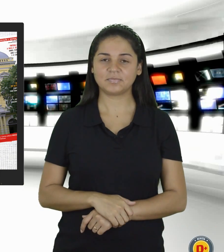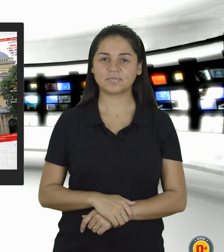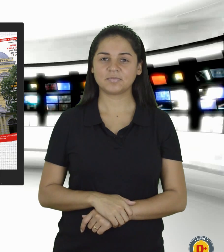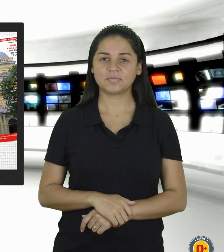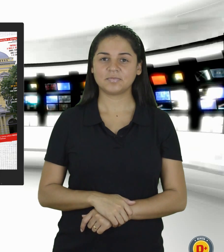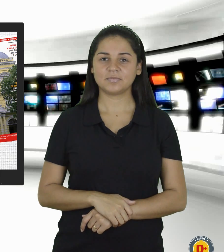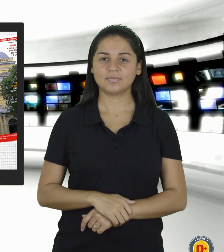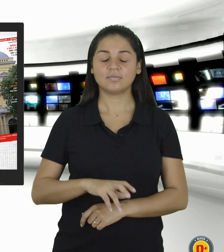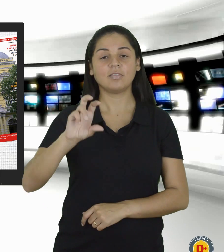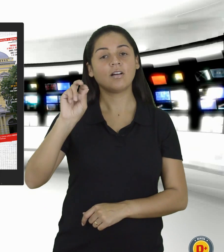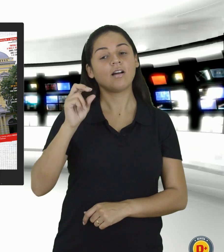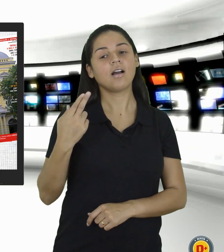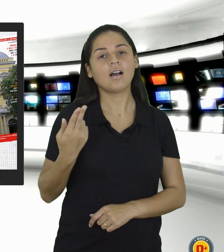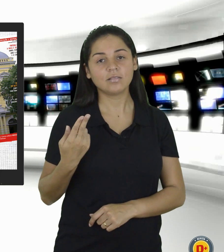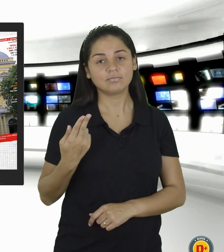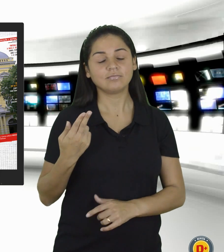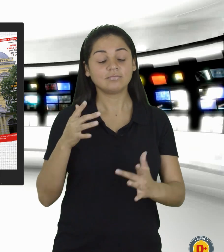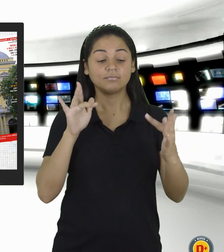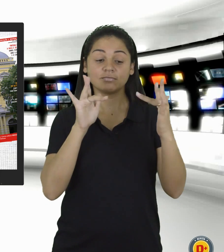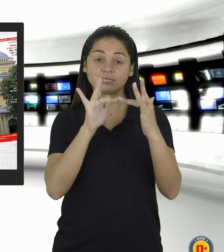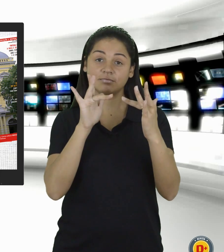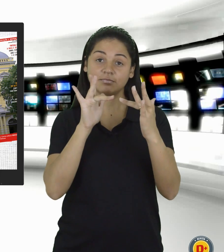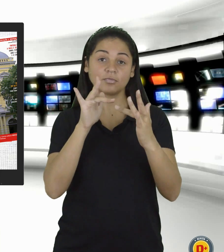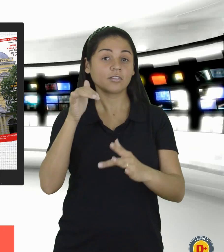assinaturas@demais-revista.com.br. Por telefone, o